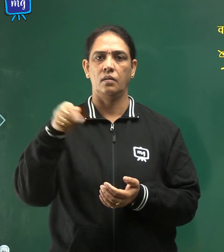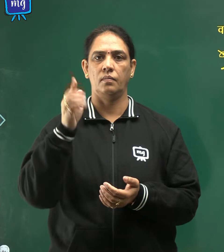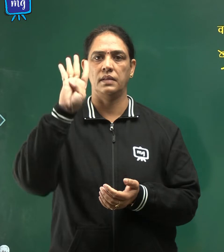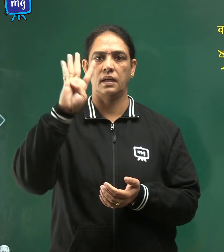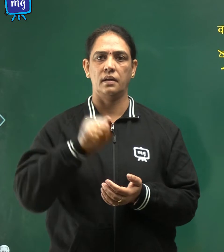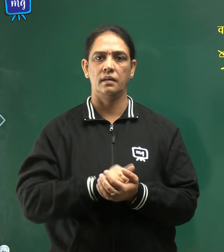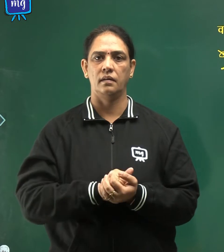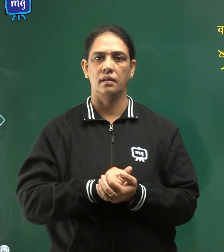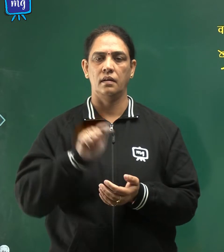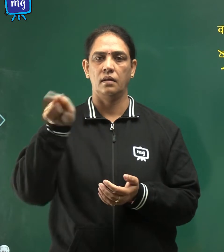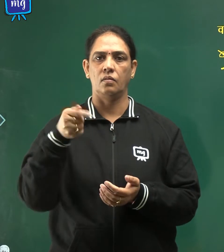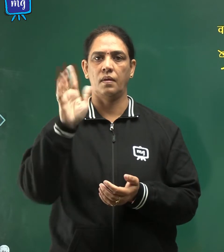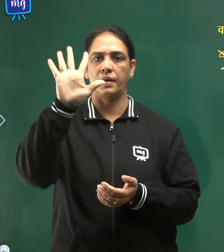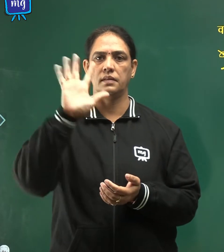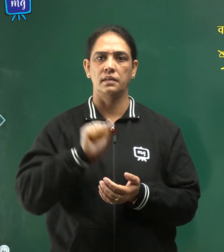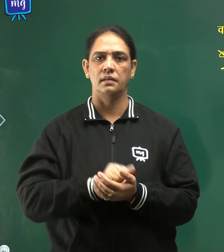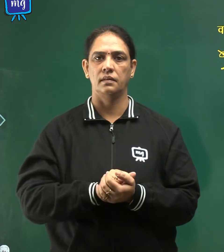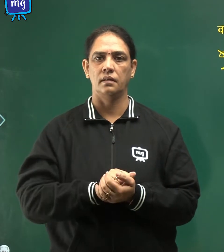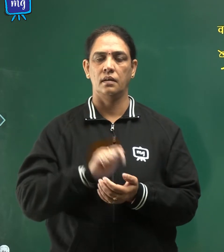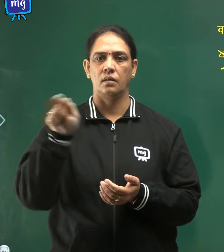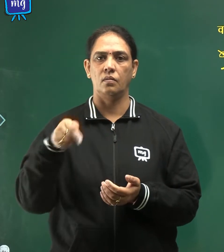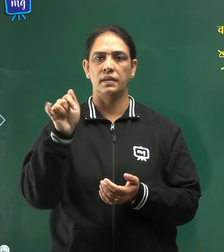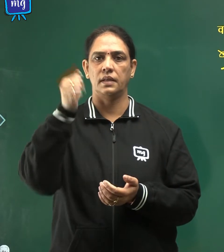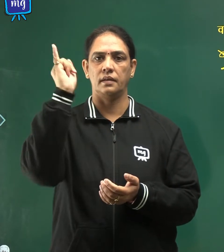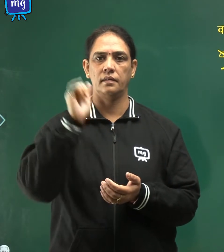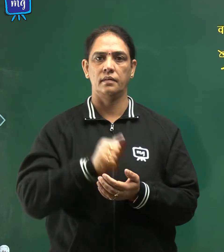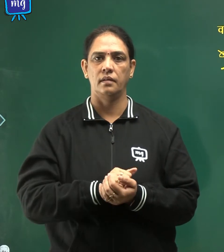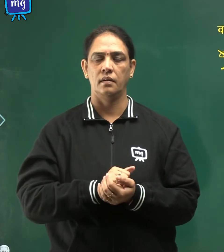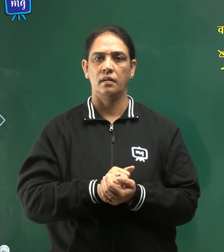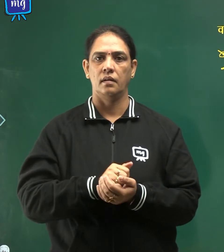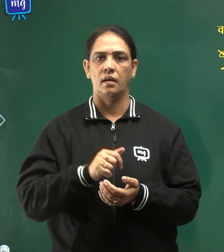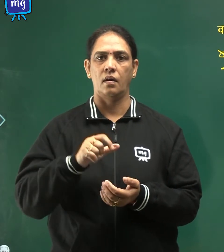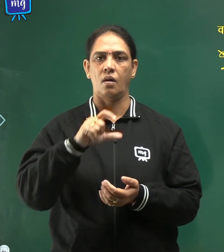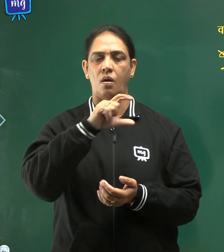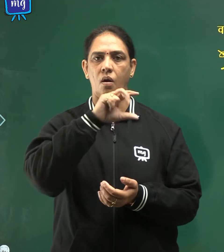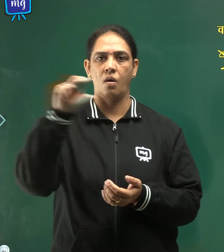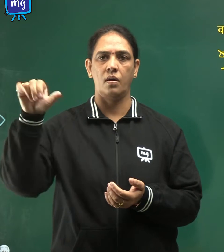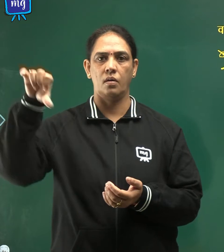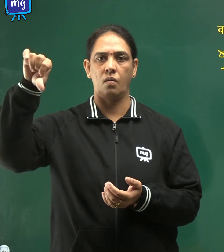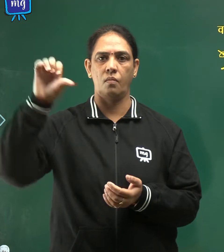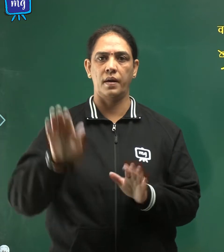4, 5, 6 या 9 पर